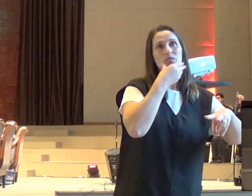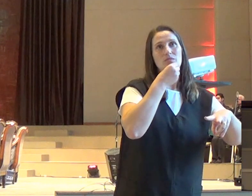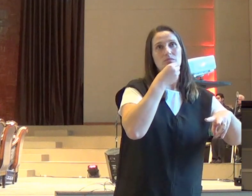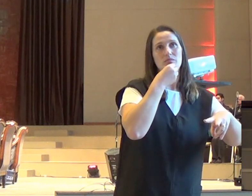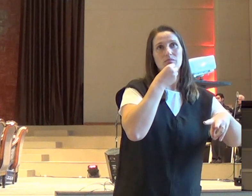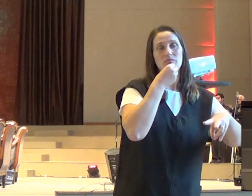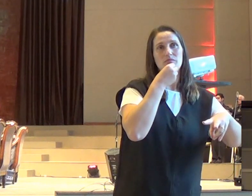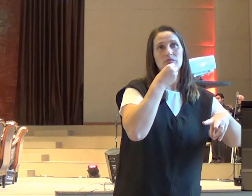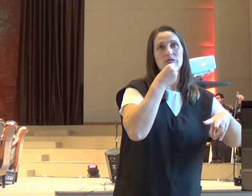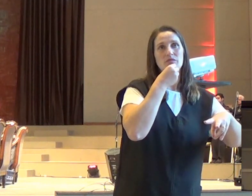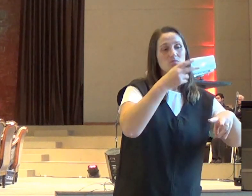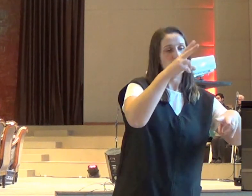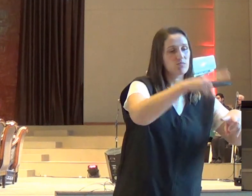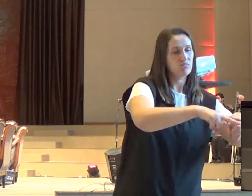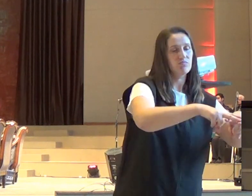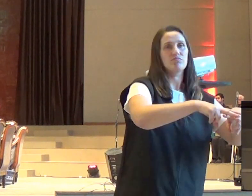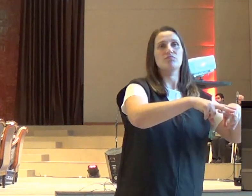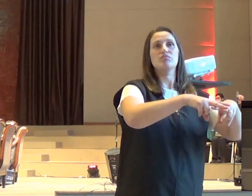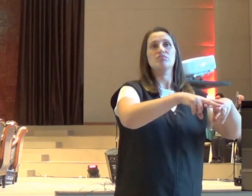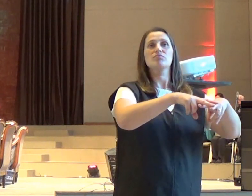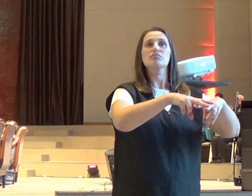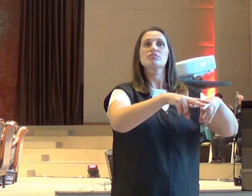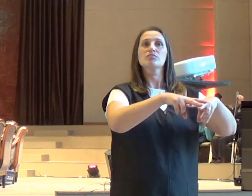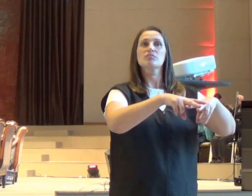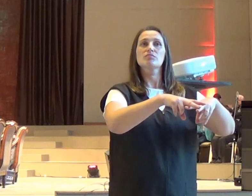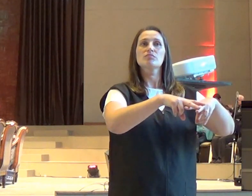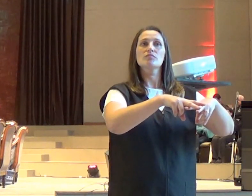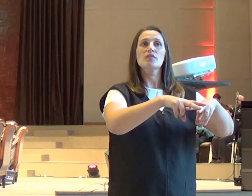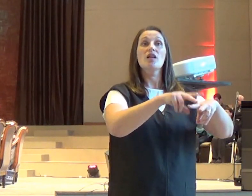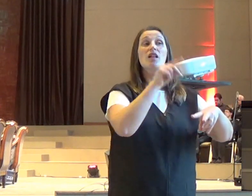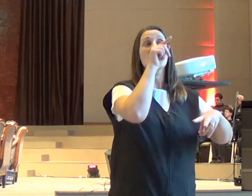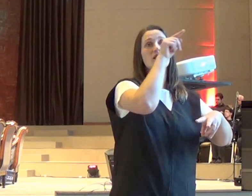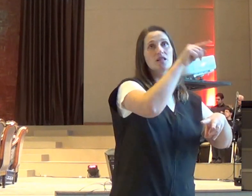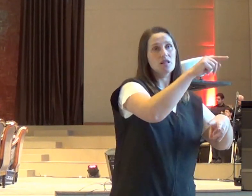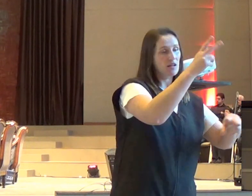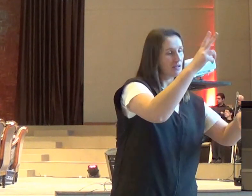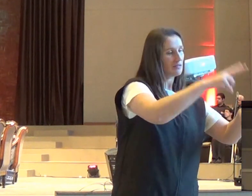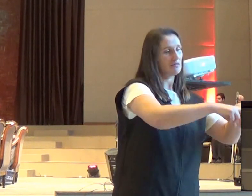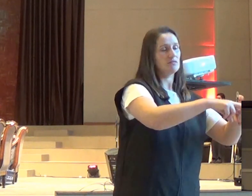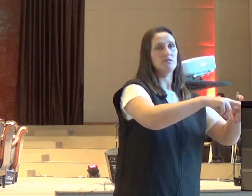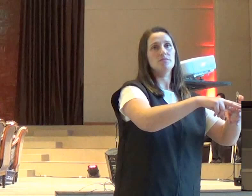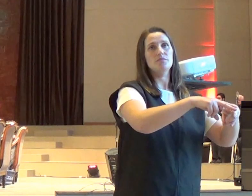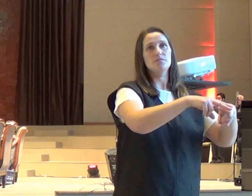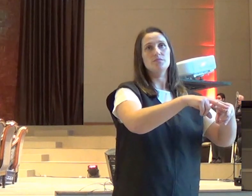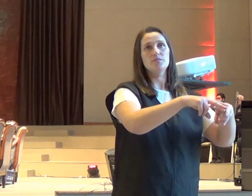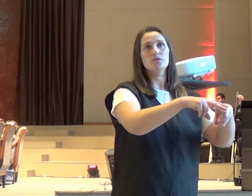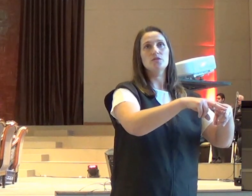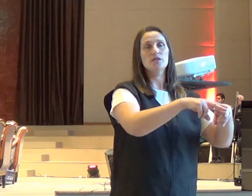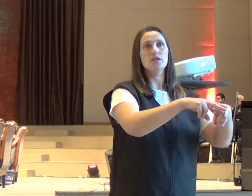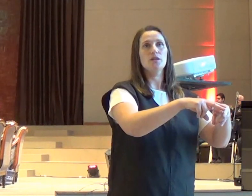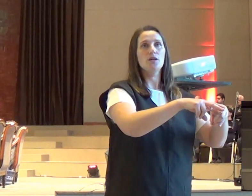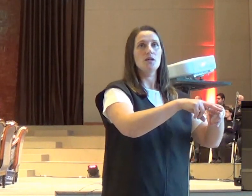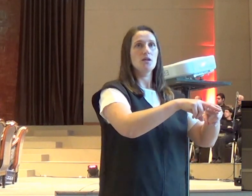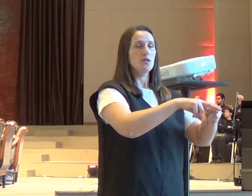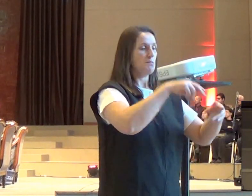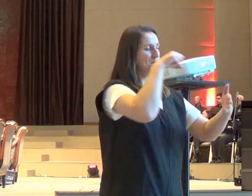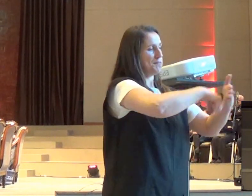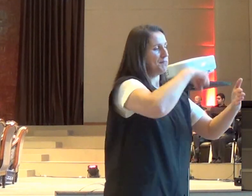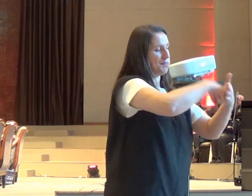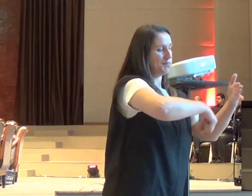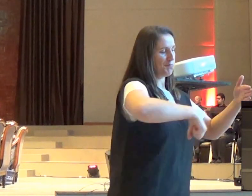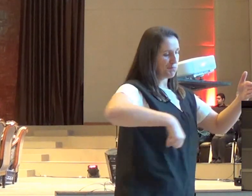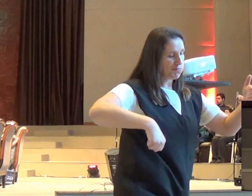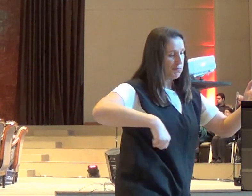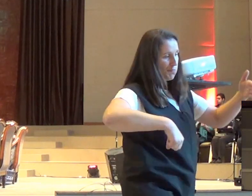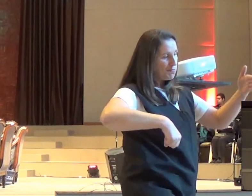foi parar na cadeia e lá na cadeia ele foi espancado até a